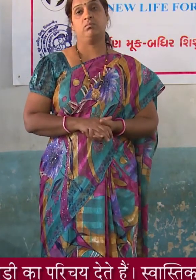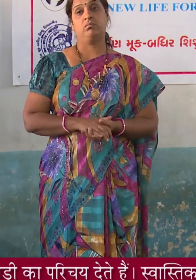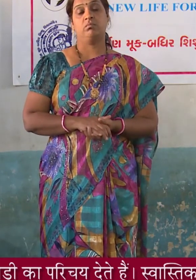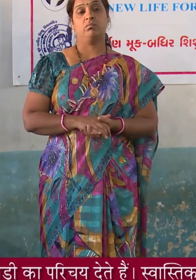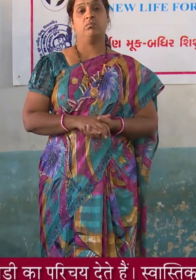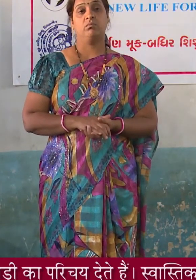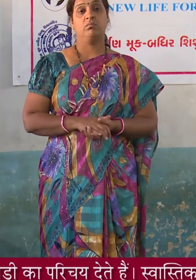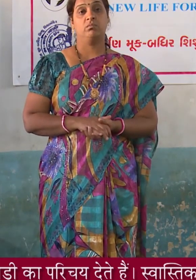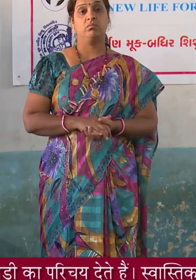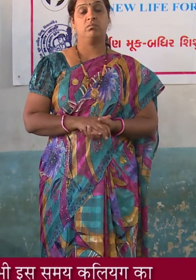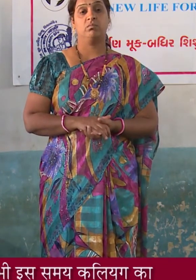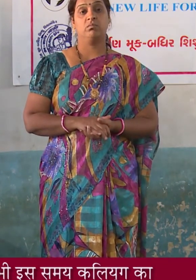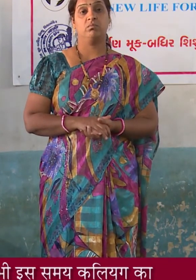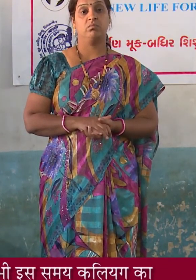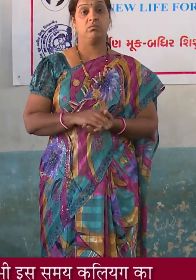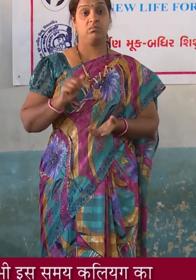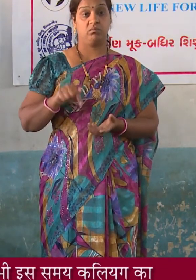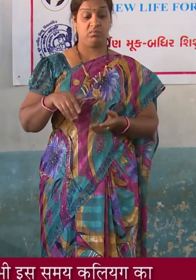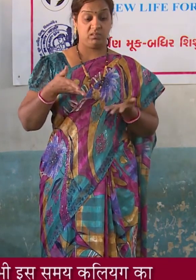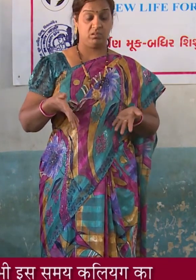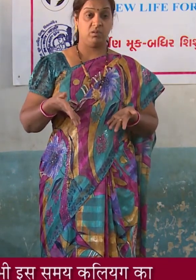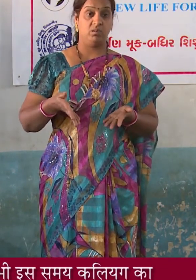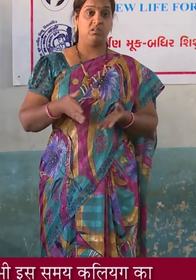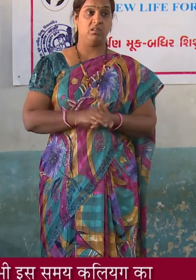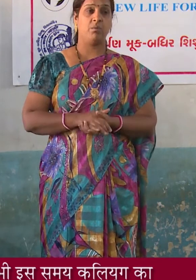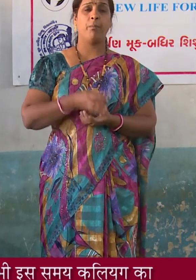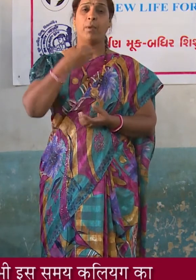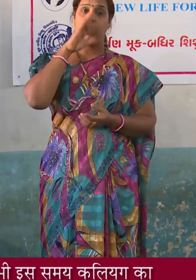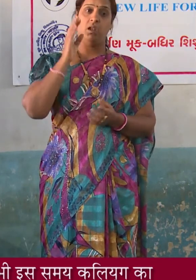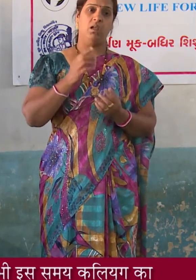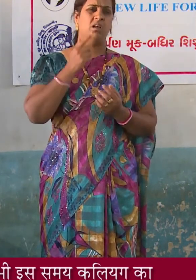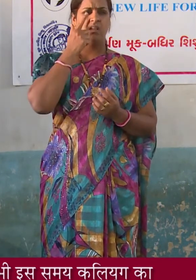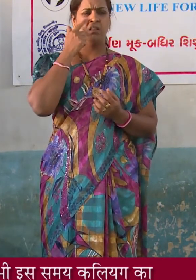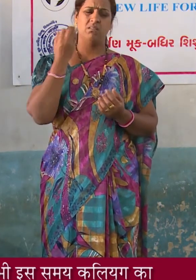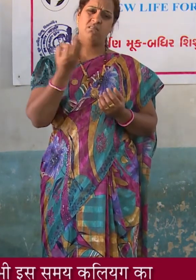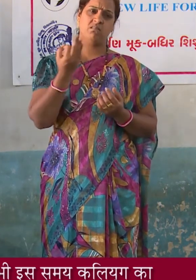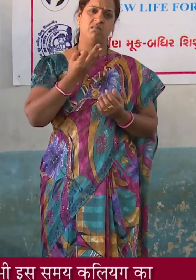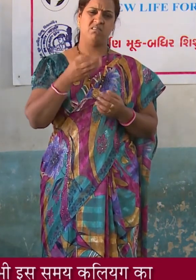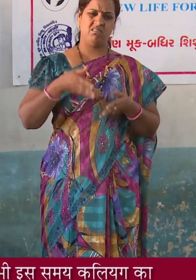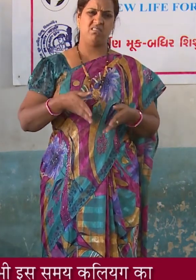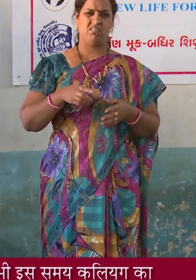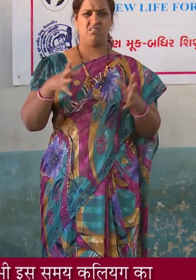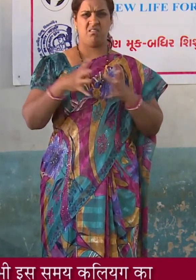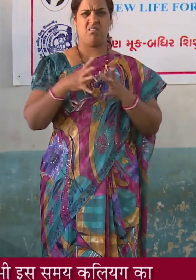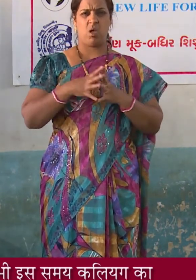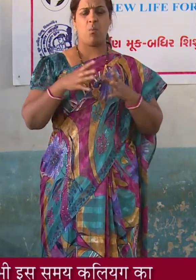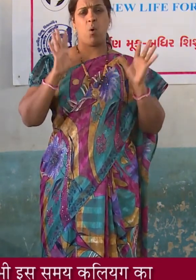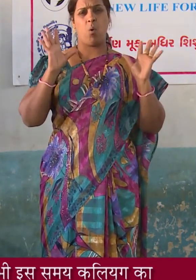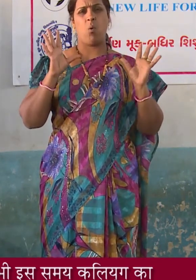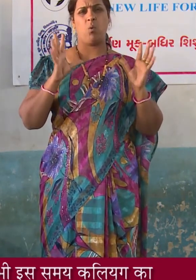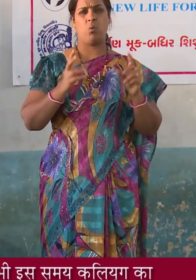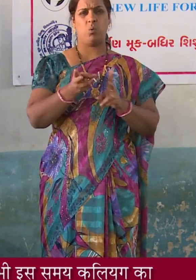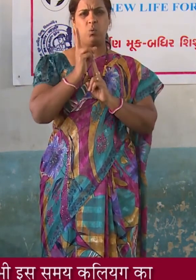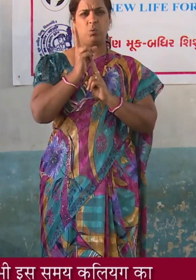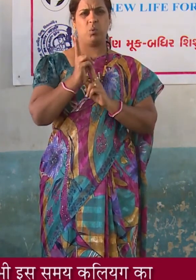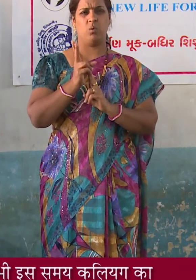सतयुग, त्रेता, द्वापर, कलयुग, ये सब चक्कर पूरा हो गया है। अभी इस समय कलयुग का